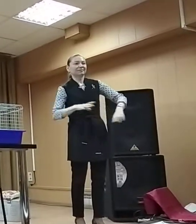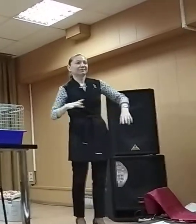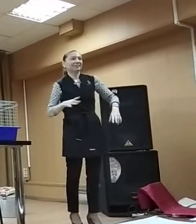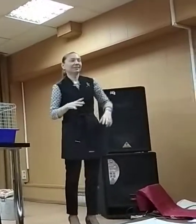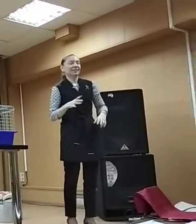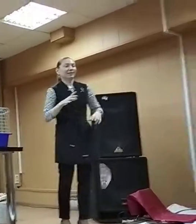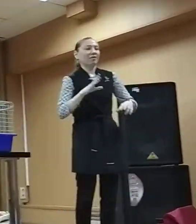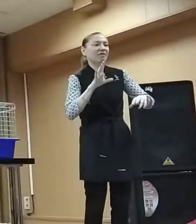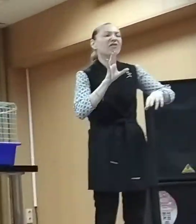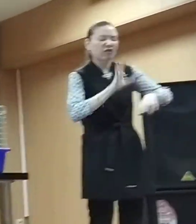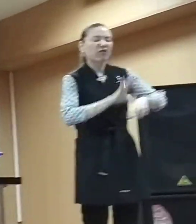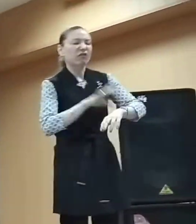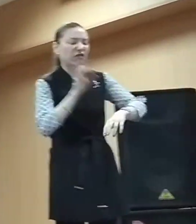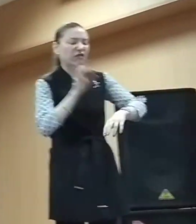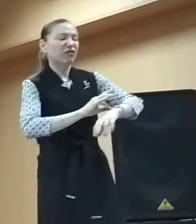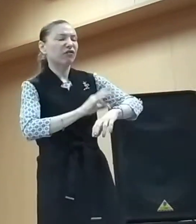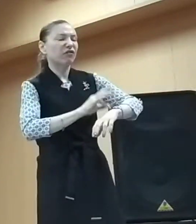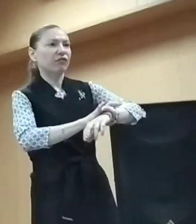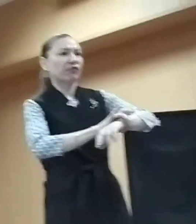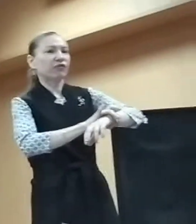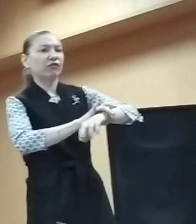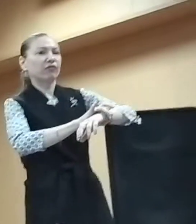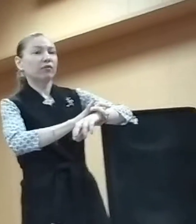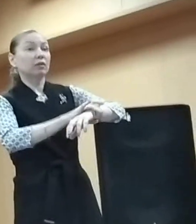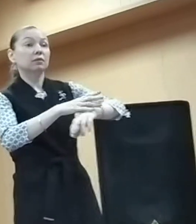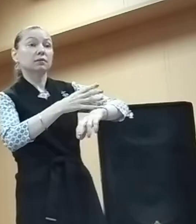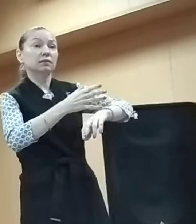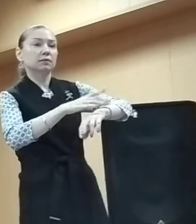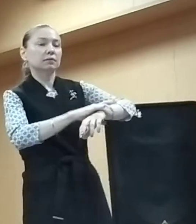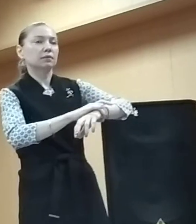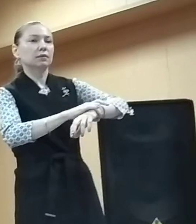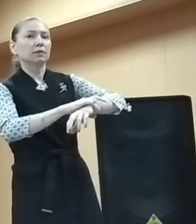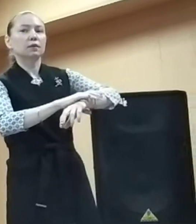И вот, и он носит, да.